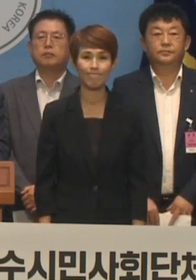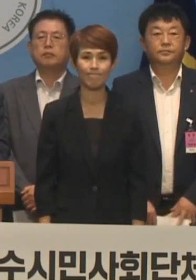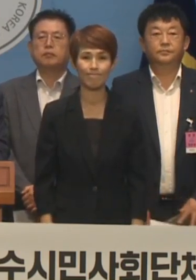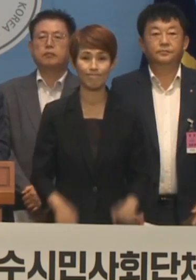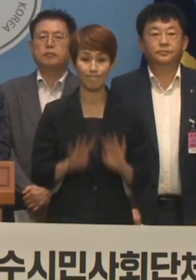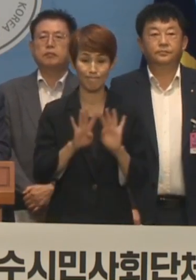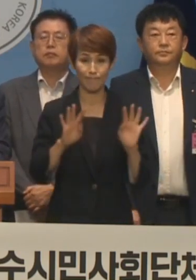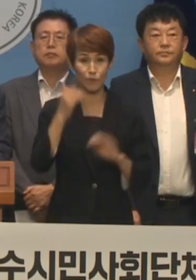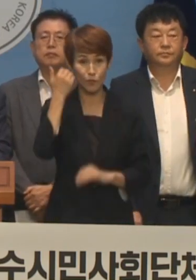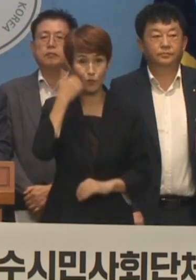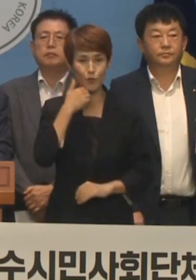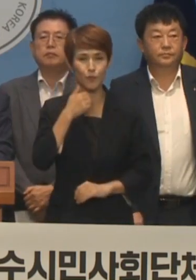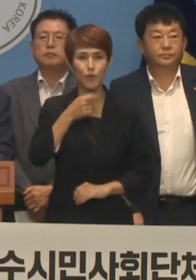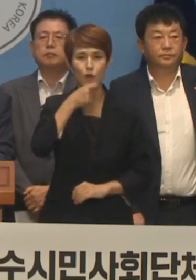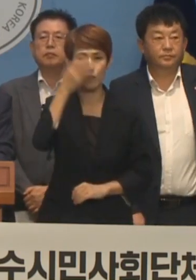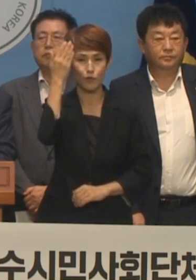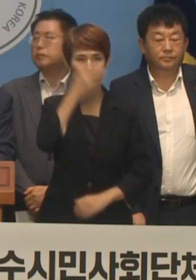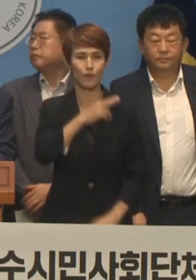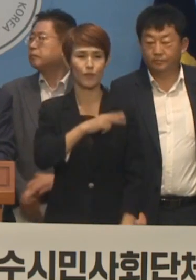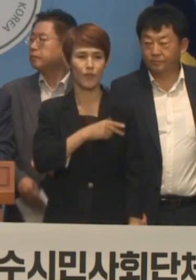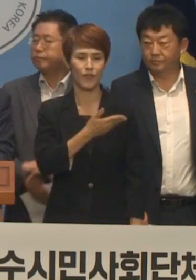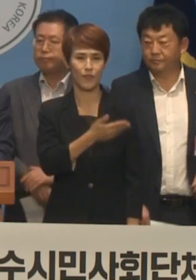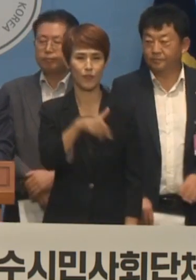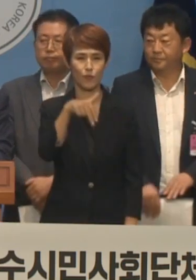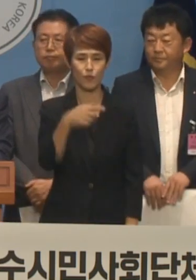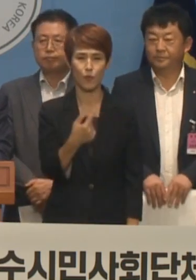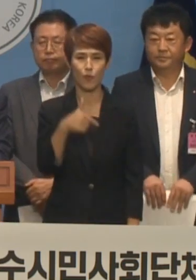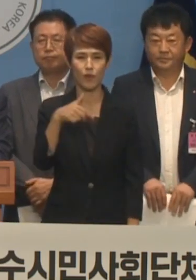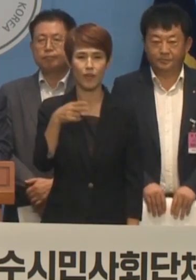오늘 여수시의 조계원 국회의원 참석하셨습니다.